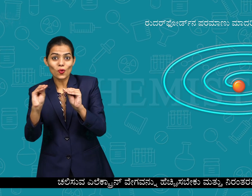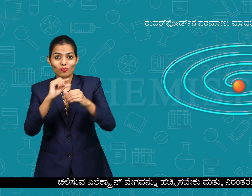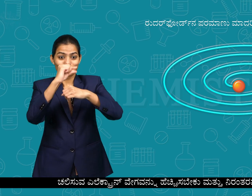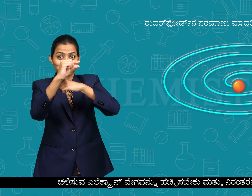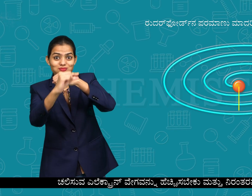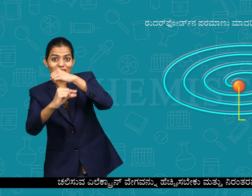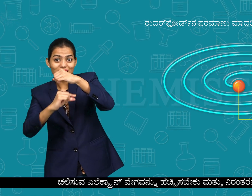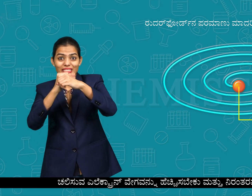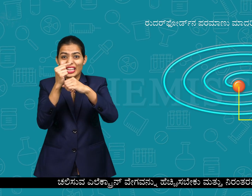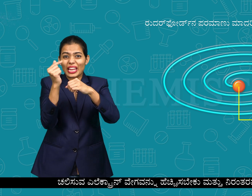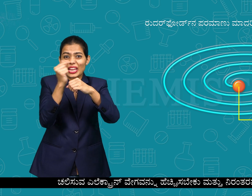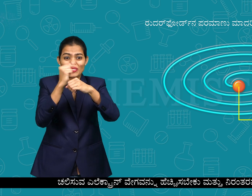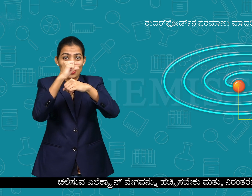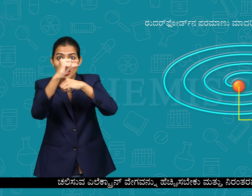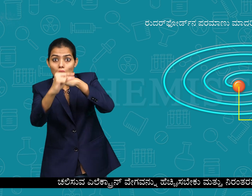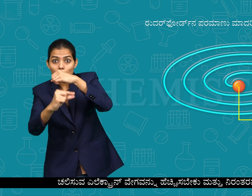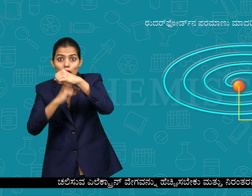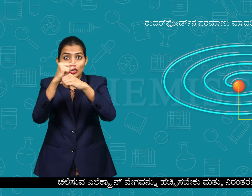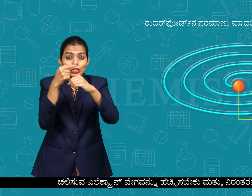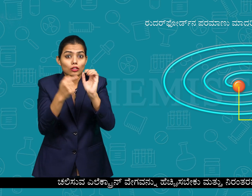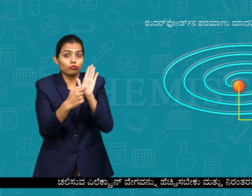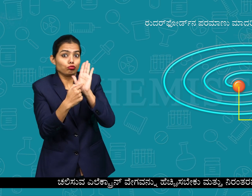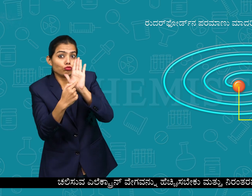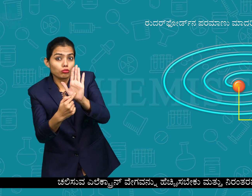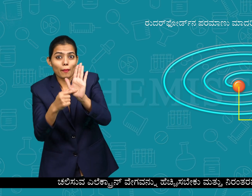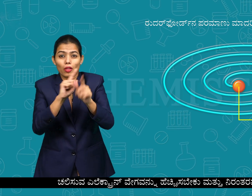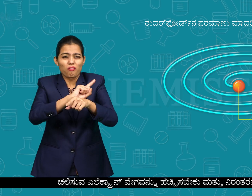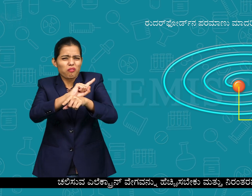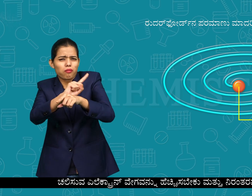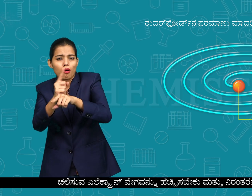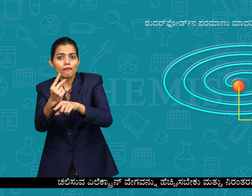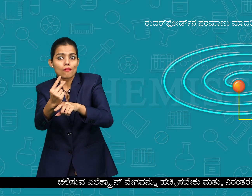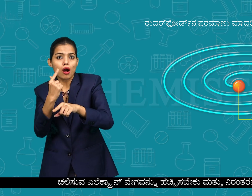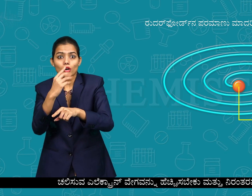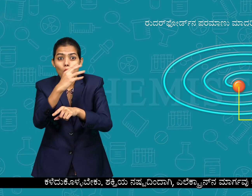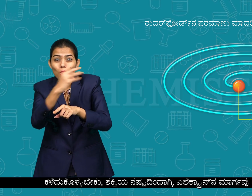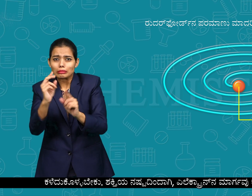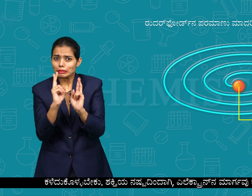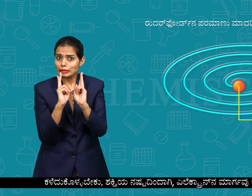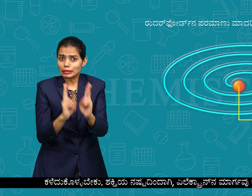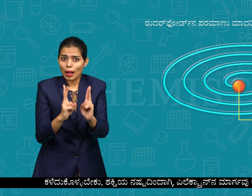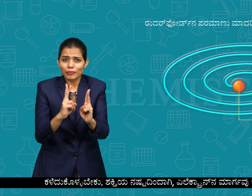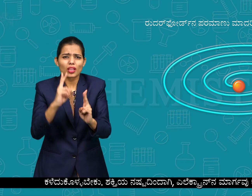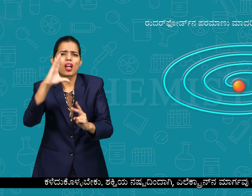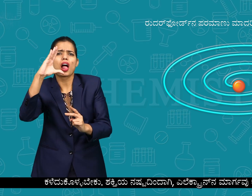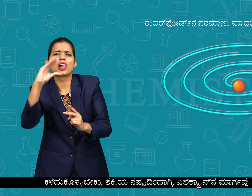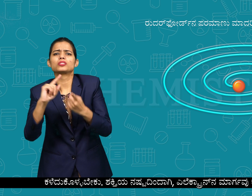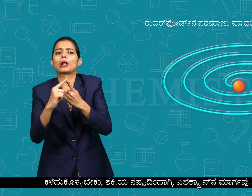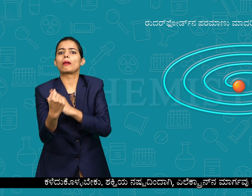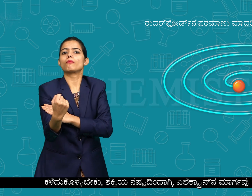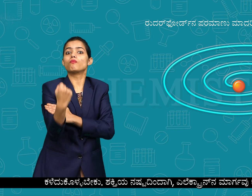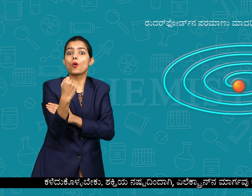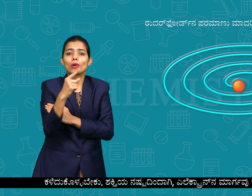ಚಲಿಸುವ ಎಲೆಕ್ಟ್ರಾನ್ ವೇಗವನ್ನು ಹೆಚ್ಚಿಸಬೇಕು ಮತ್ತು ನಿರಂತರವಾಗಿ ಶಕ್ತಿಯನ್ನು ಕಡಿದುಕೊಳ್ಳಬೇಕು.